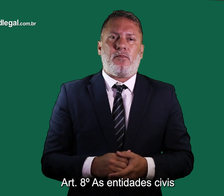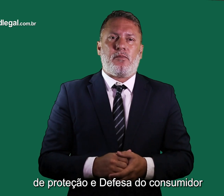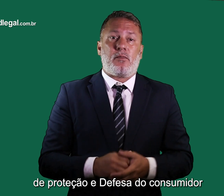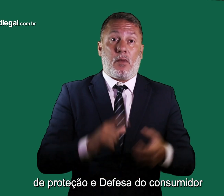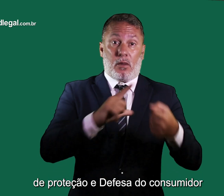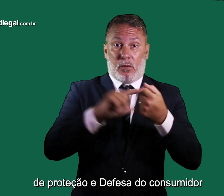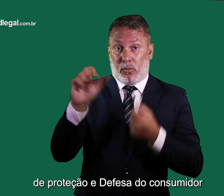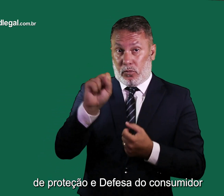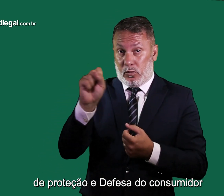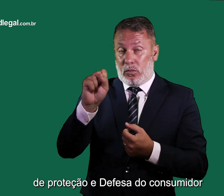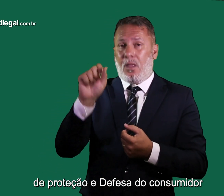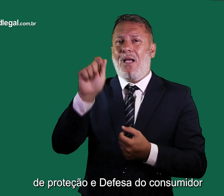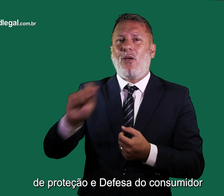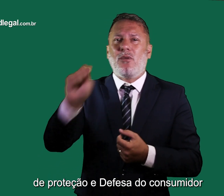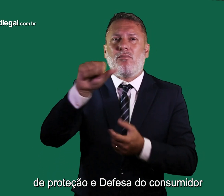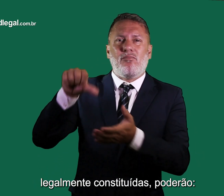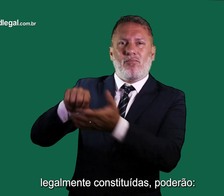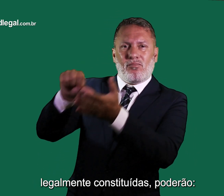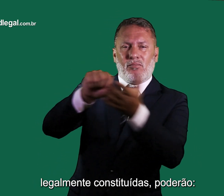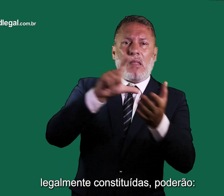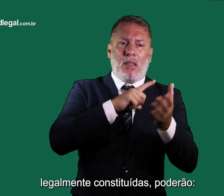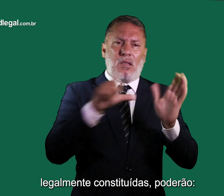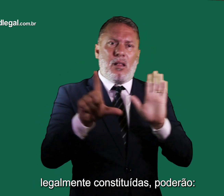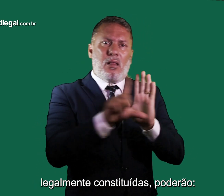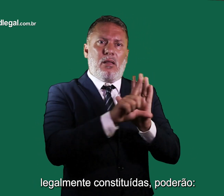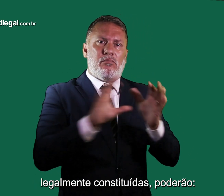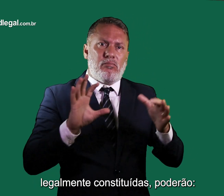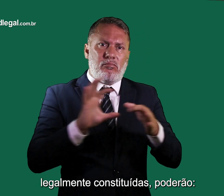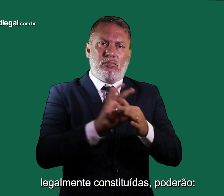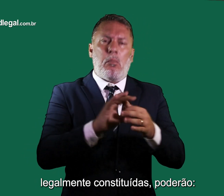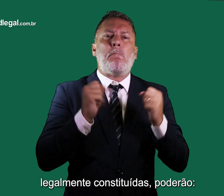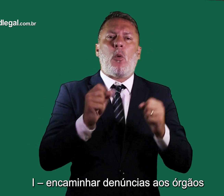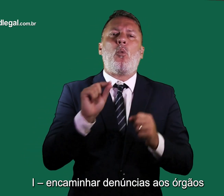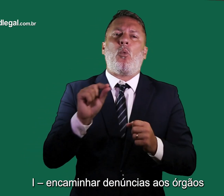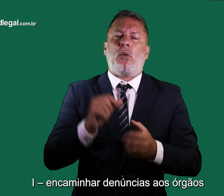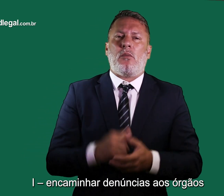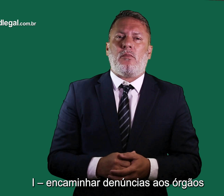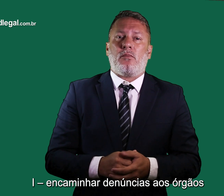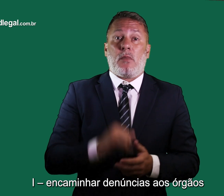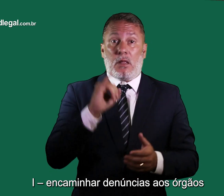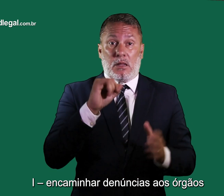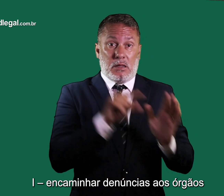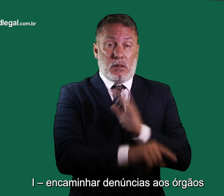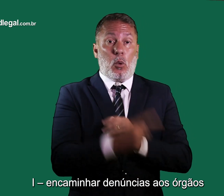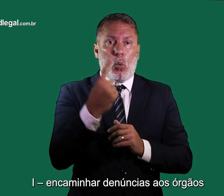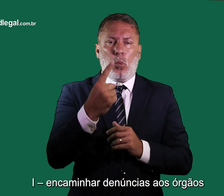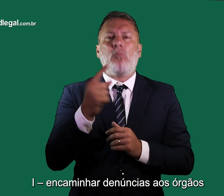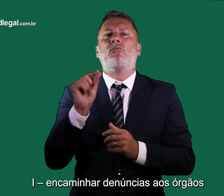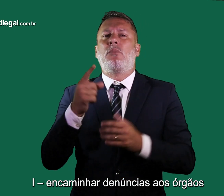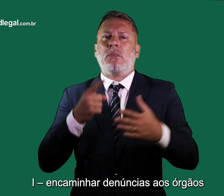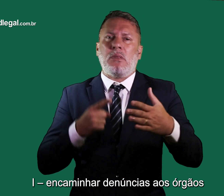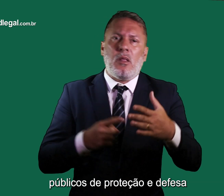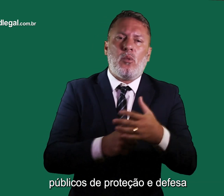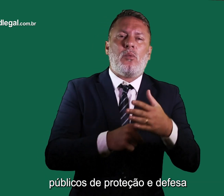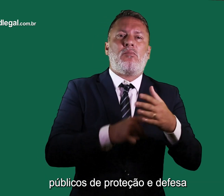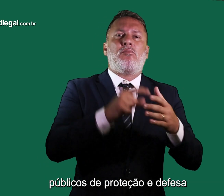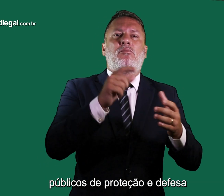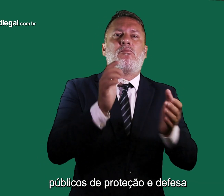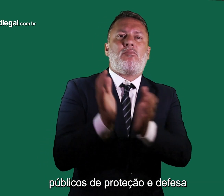de proteção e defesa do consumidor, legalmente constituídas, poderão: inciso 1. Encaminhar denúncias aos órgãos públicos de proteção e